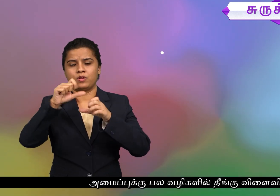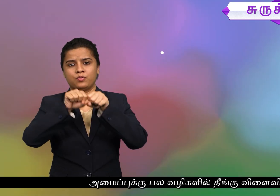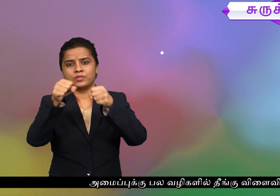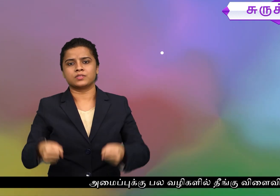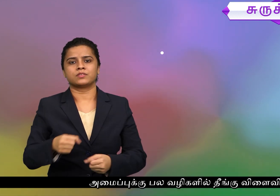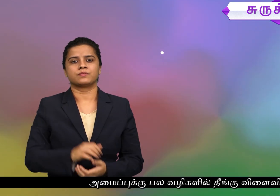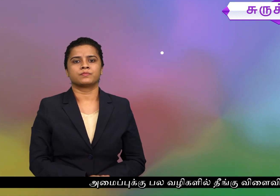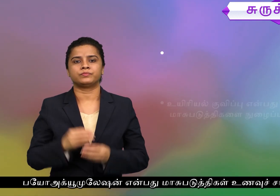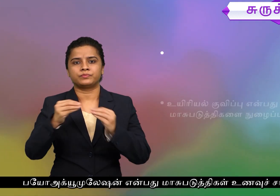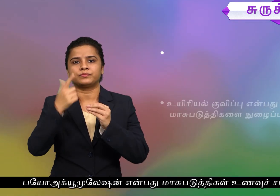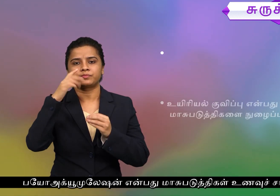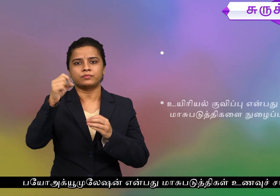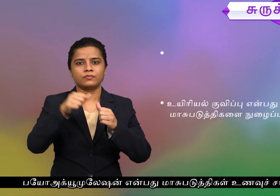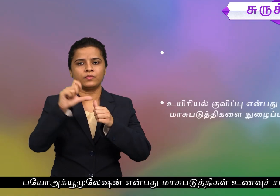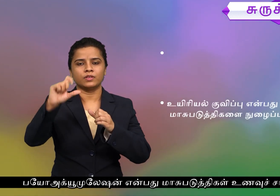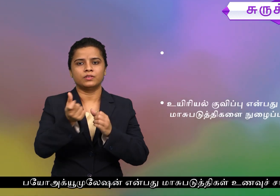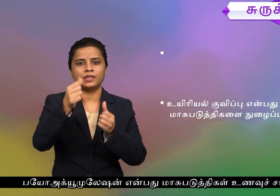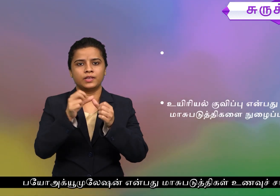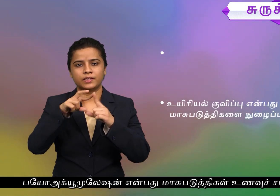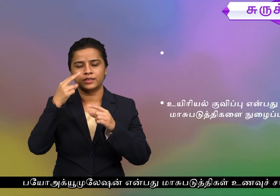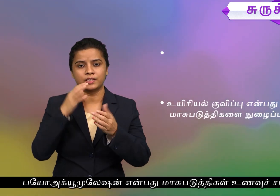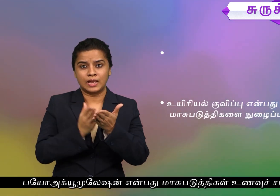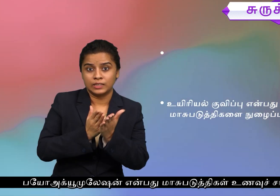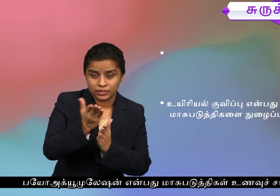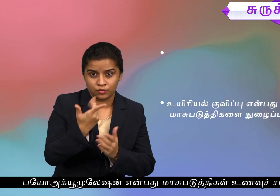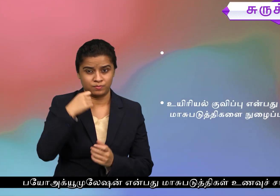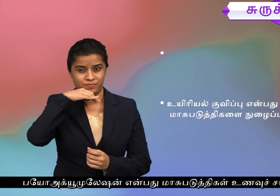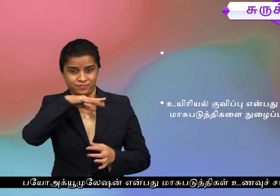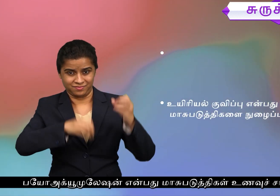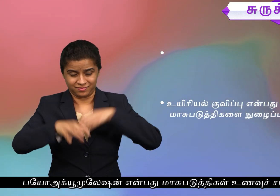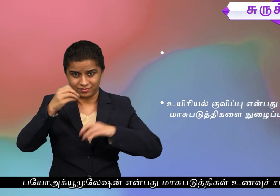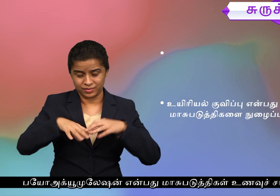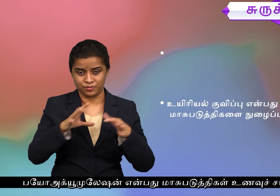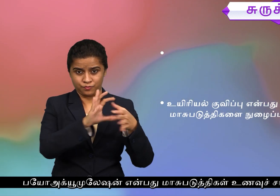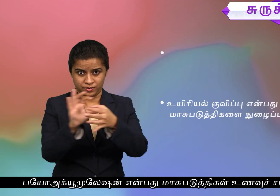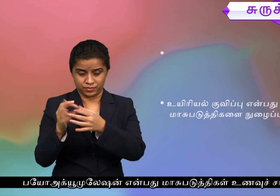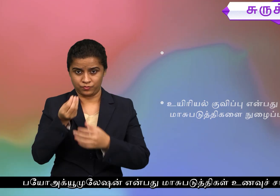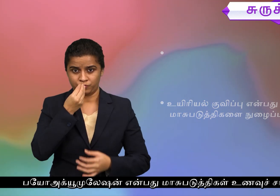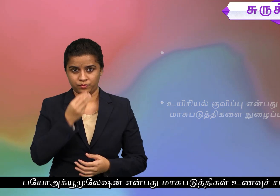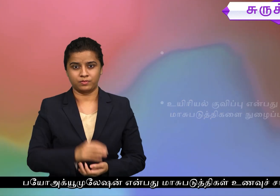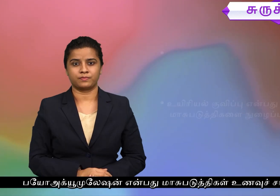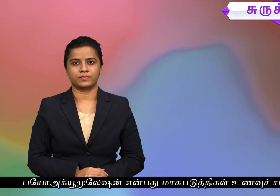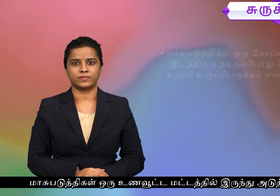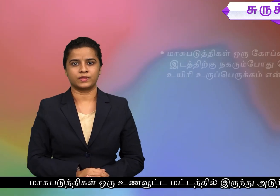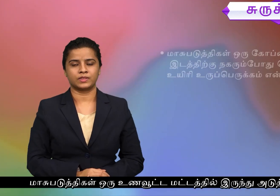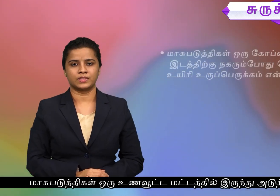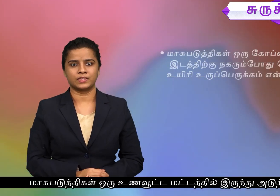தீங்கு விளைவிக்கும். பயோ அக்யூமுலேஷன் என்பது மாசுபடுத்திகள் உணவு சங்கிலியில் நுழைவது.